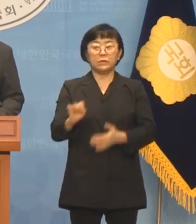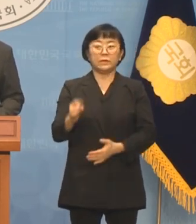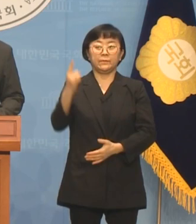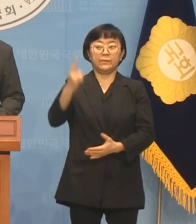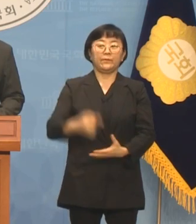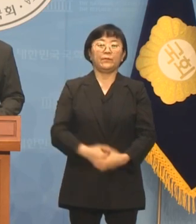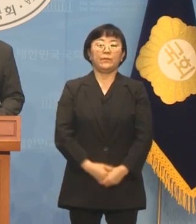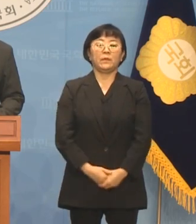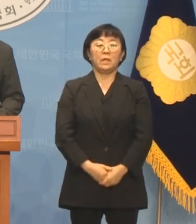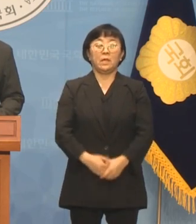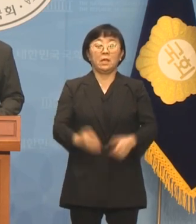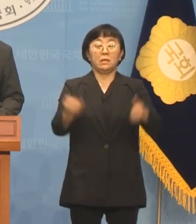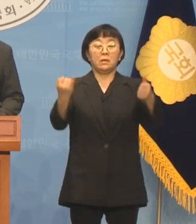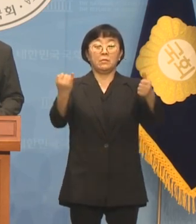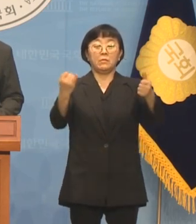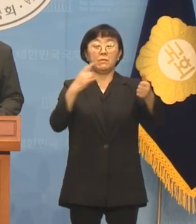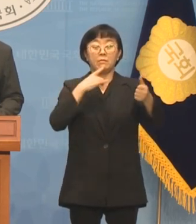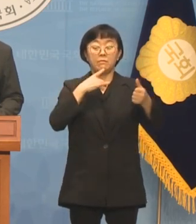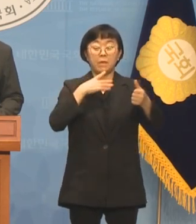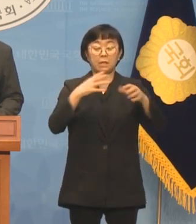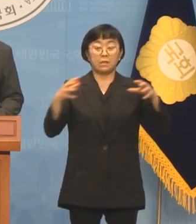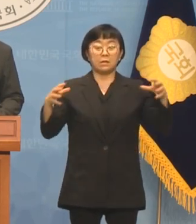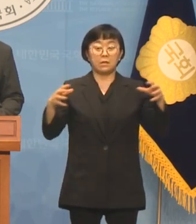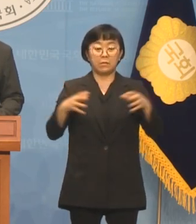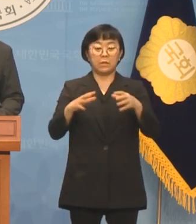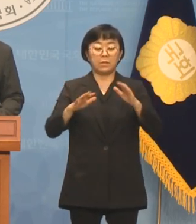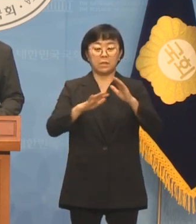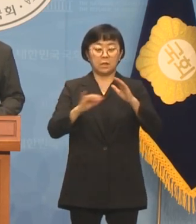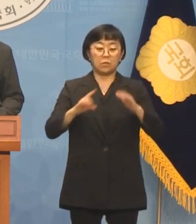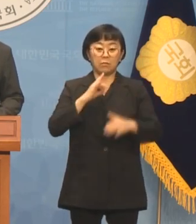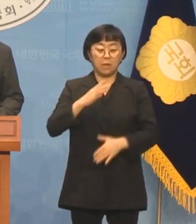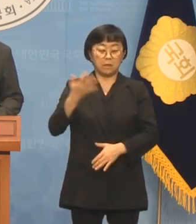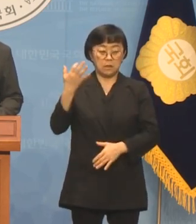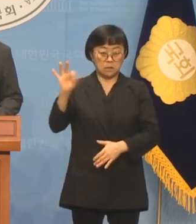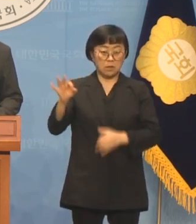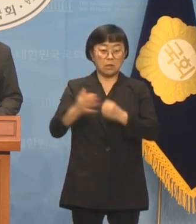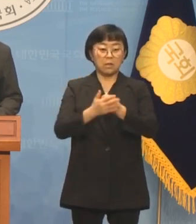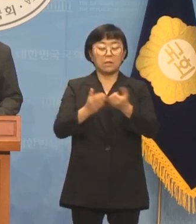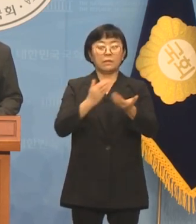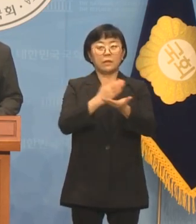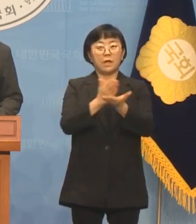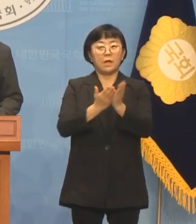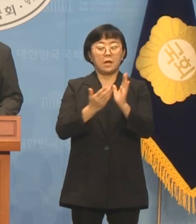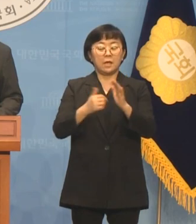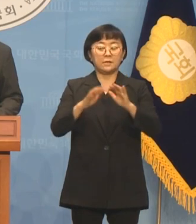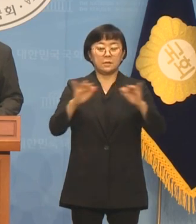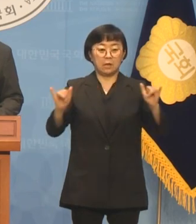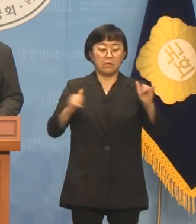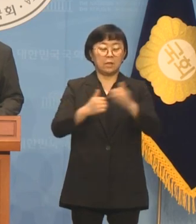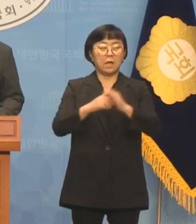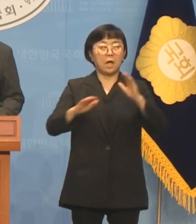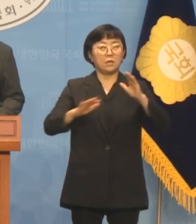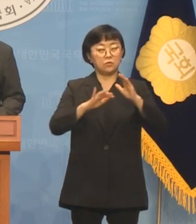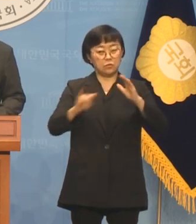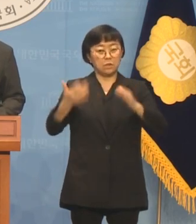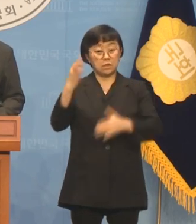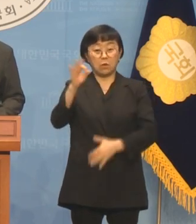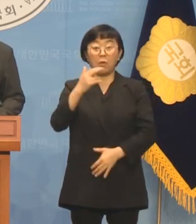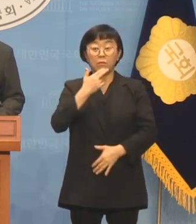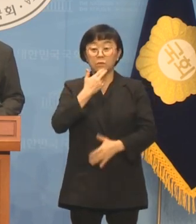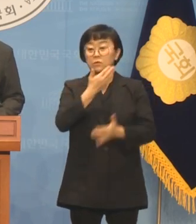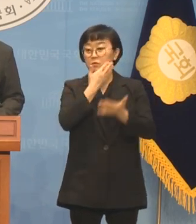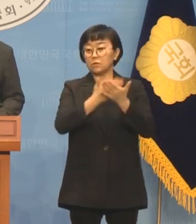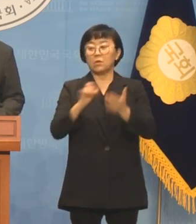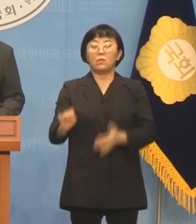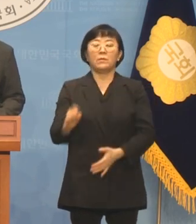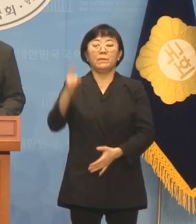원인입니다. 남녀만이 결합하는 가족만 인정되고 다양한 가족 구성원이 인정되지 않는 문제도 중요한